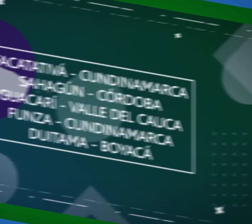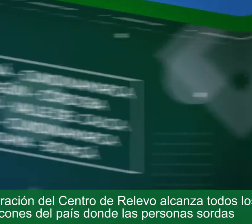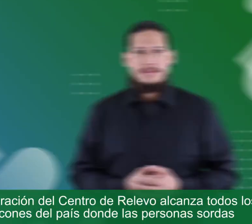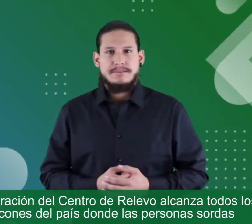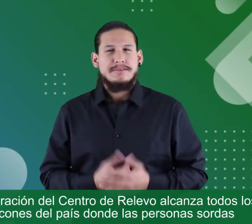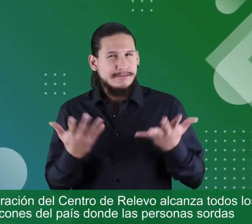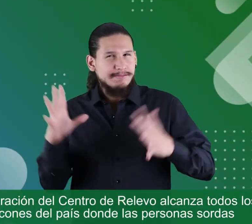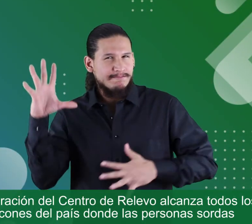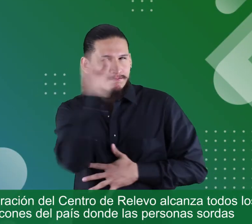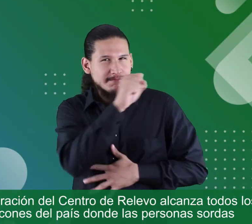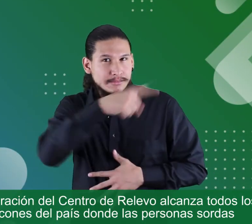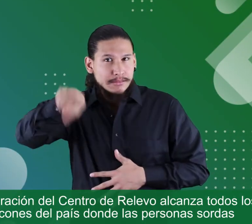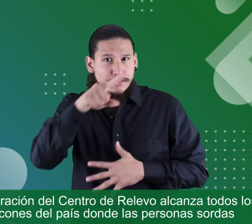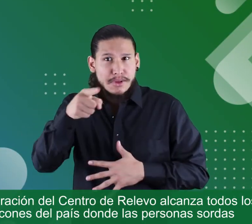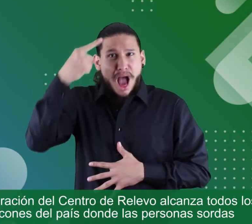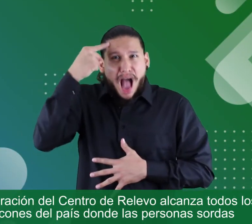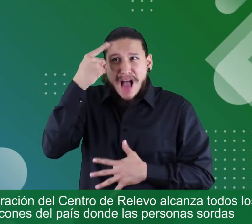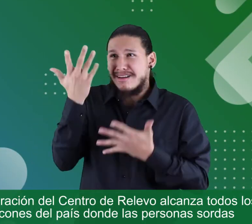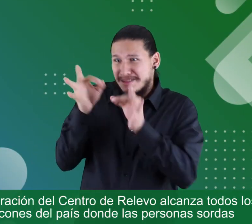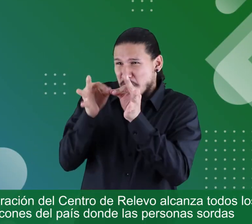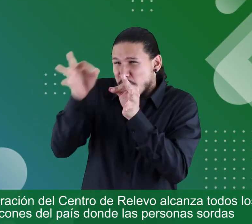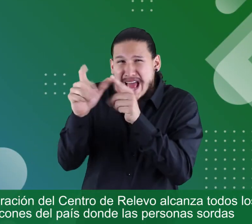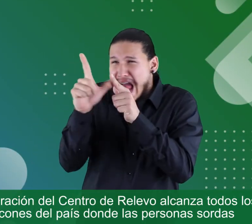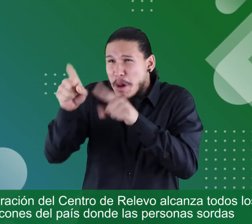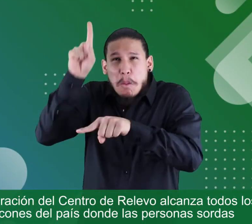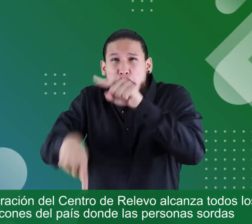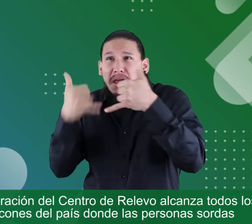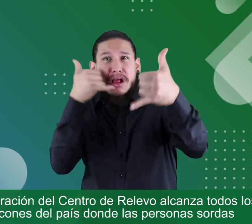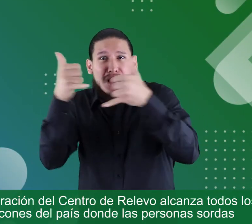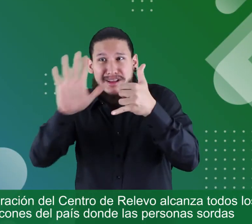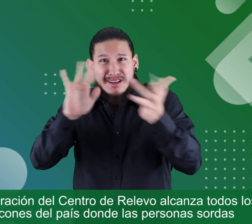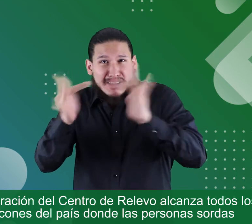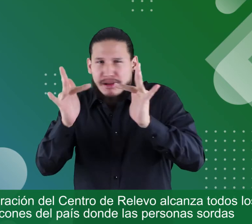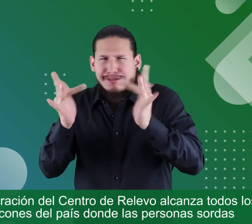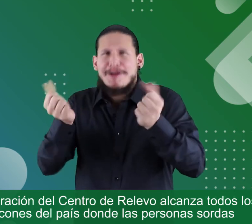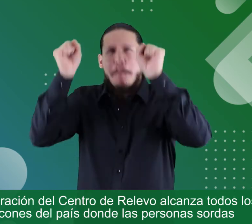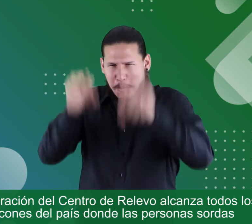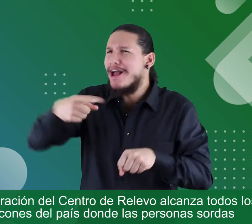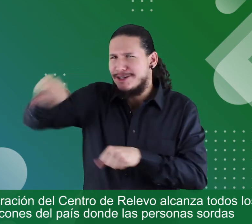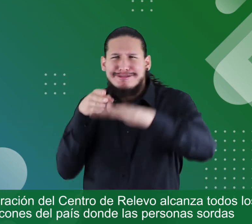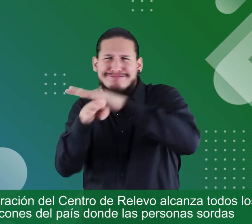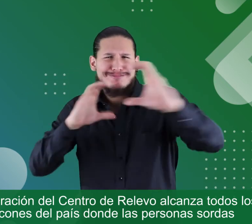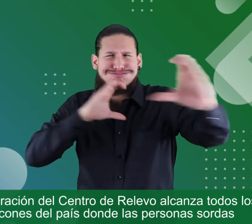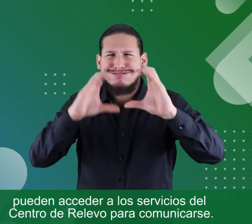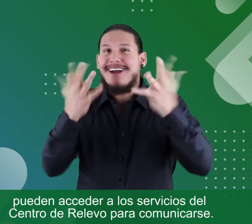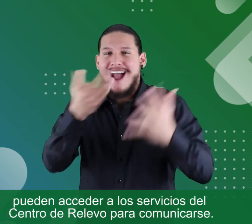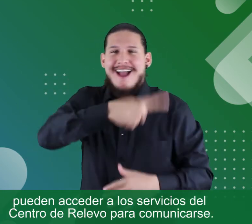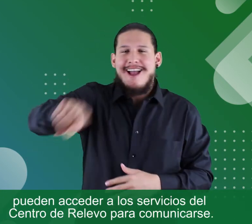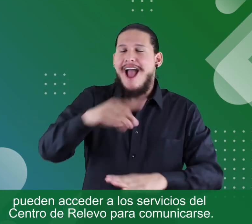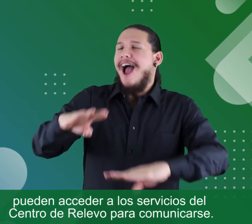La operación del Centro de Relevo alcanza todos los rincones del país, donde las personas sordas pueden acceder